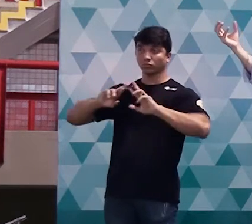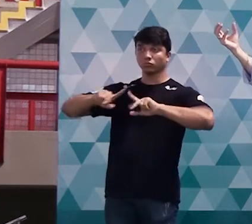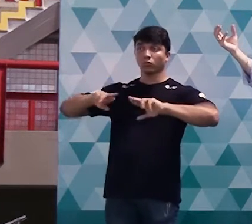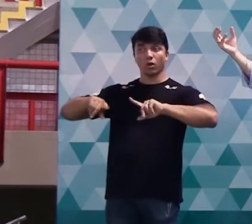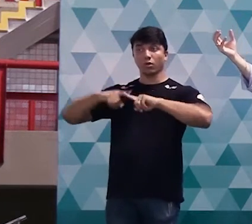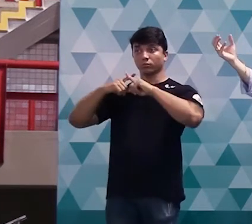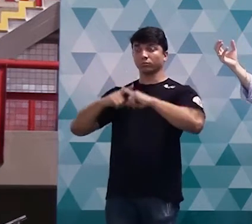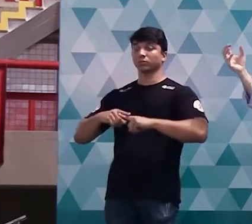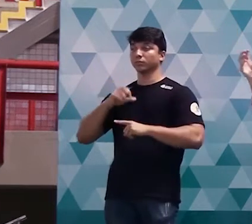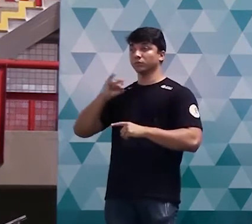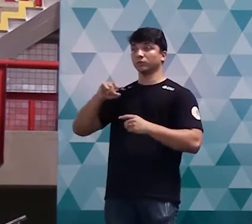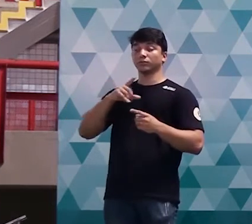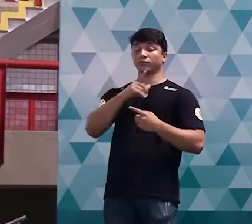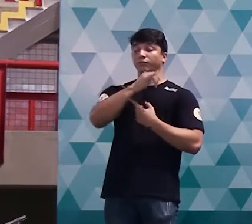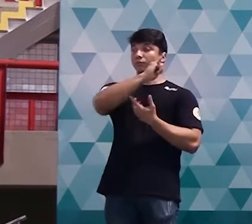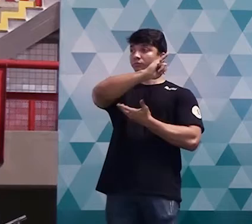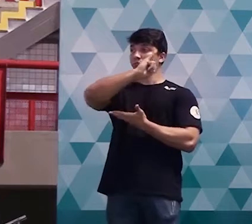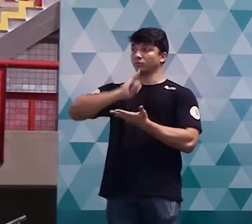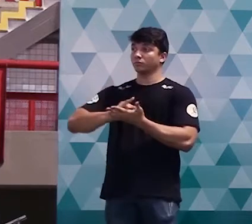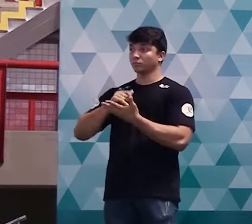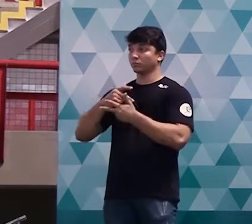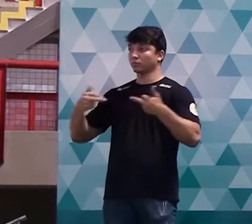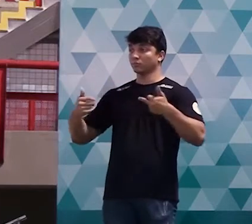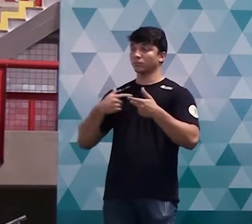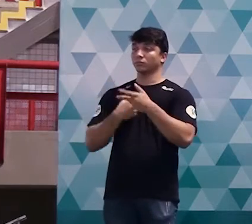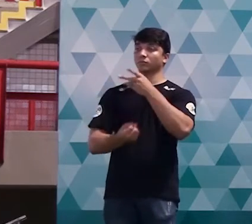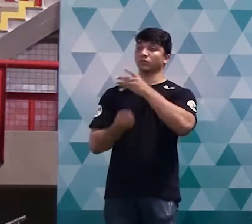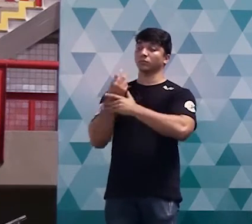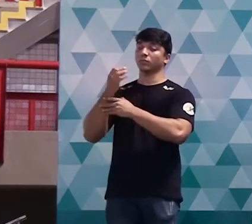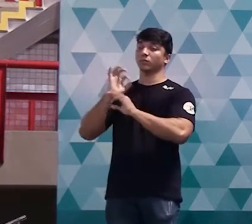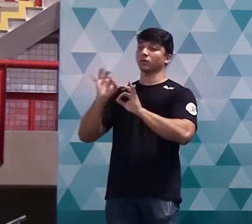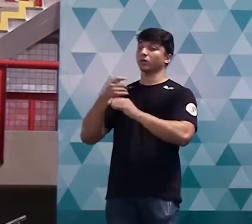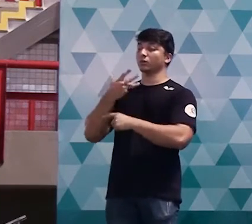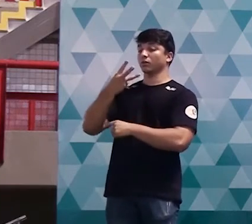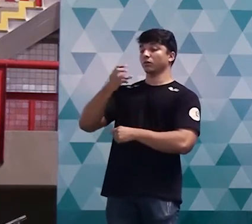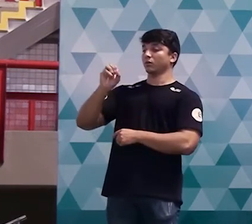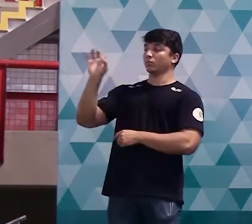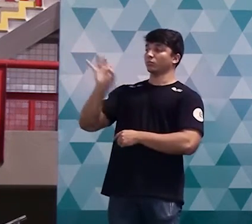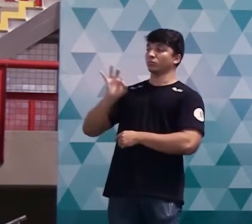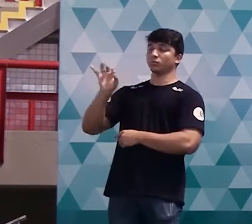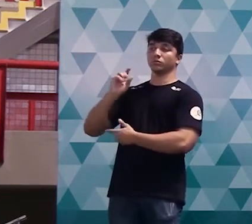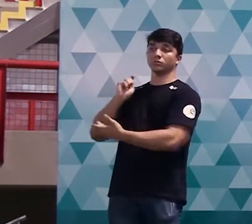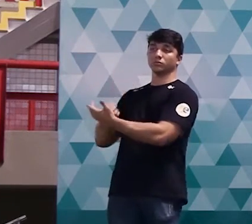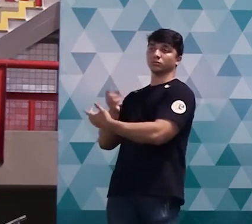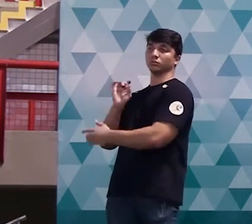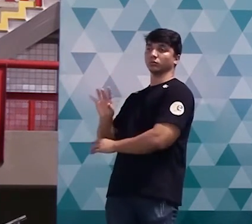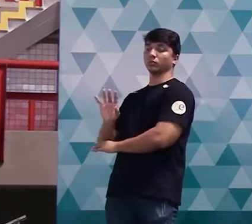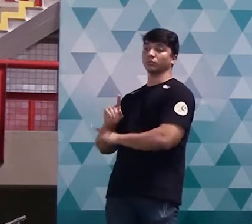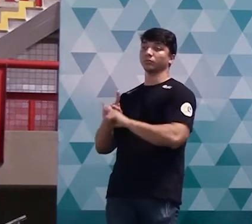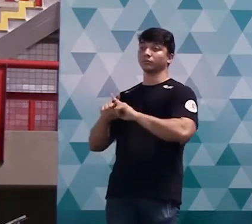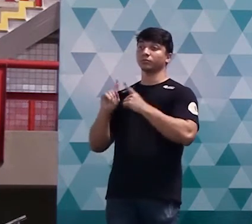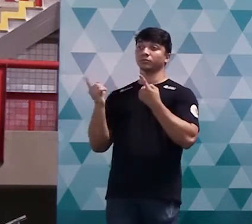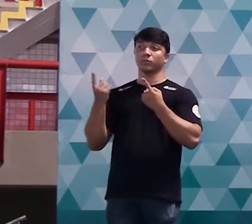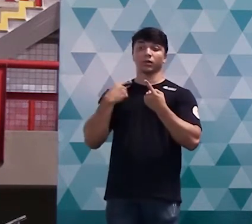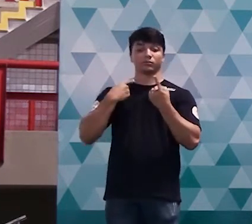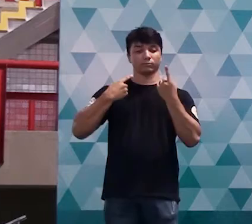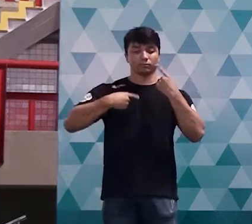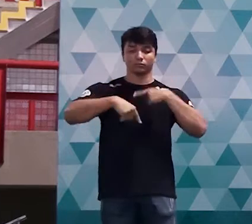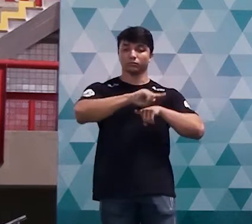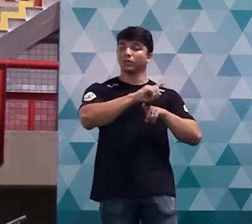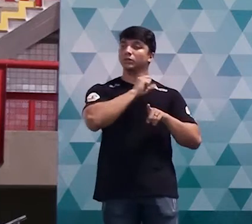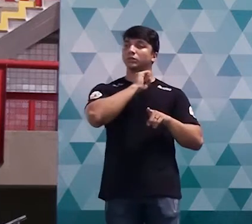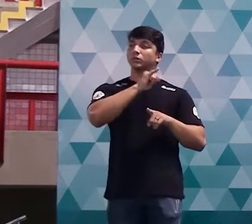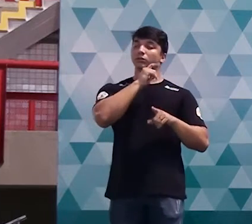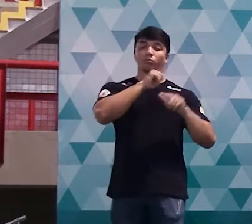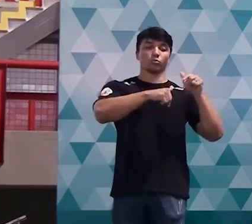que viessem de fora, que não concorria com a nossa produção, pagava 30% de tarifa alfandegária. Mas em compensação, se